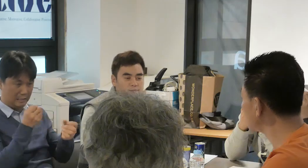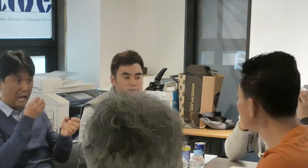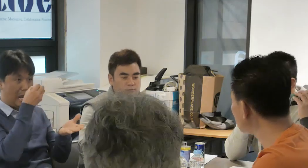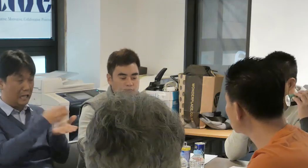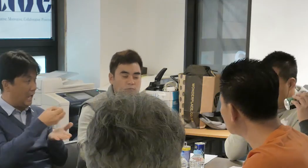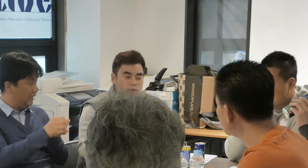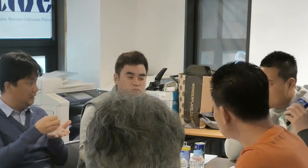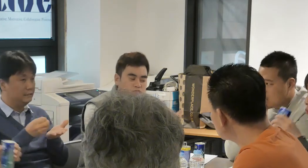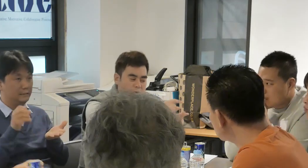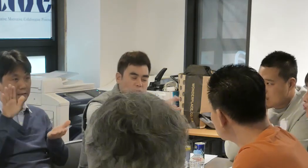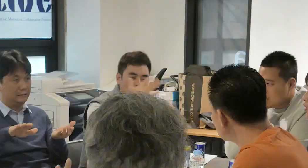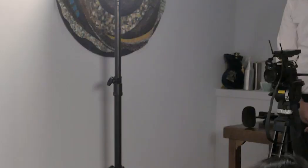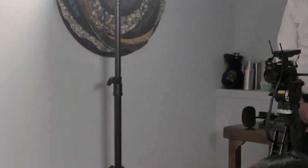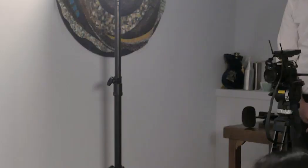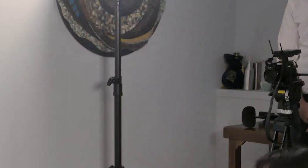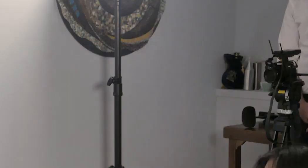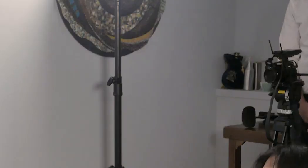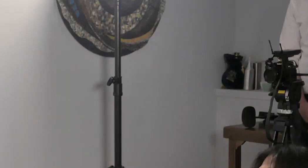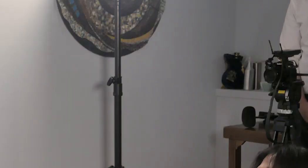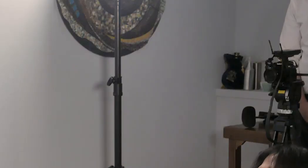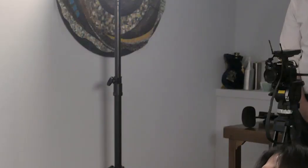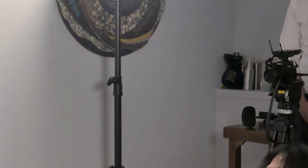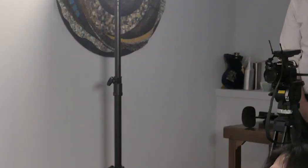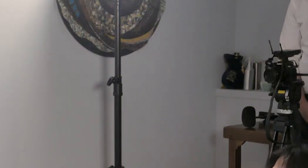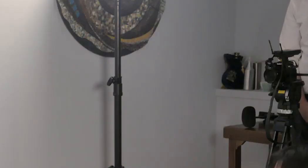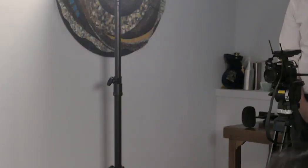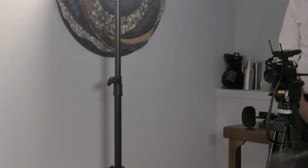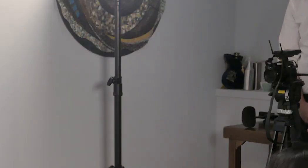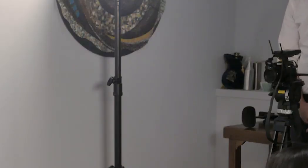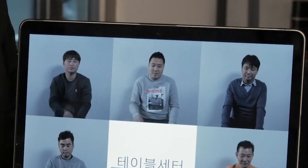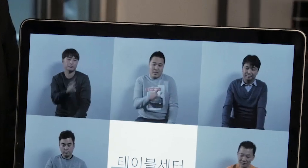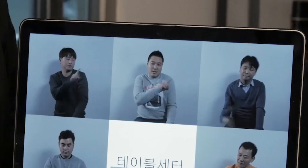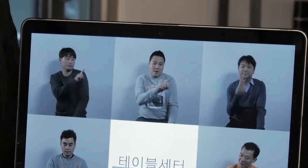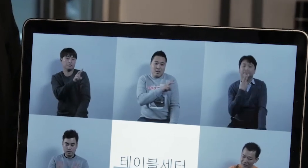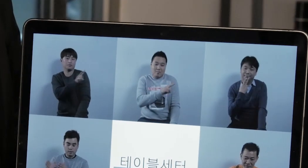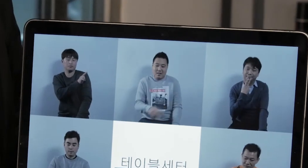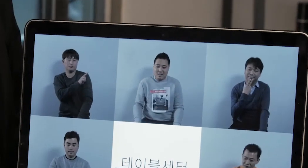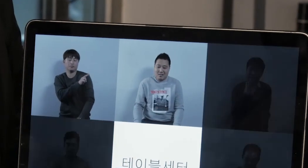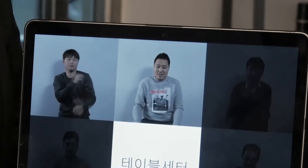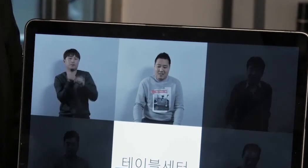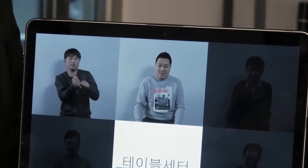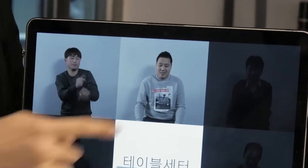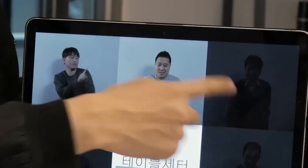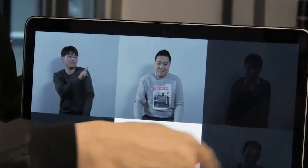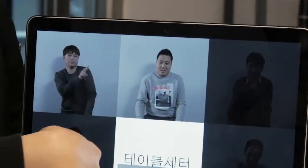야구 관련 수어가 없어서 야구를 즐길 수 없었던 농인분들을 위해서 직접 여러 단계의 실험을 거쳐서 수어를